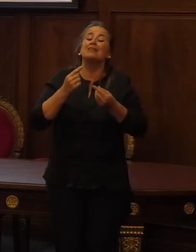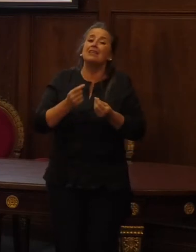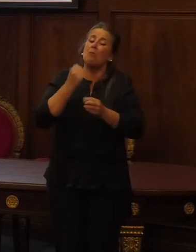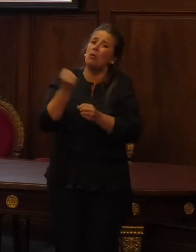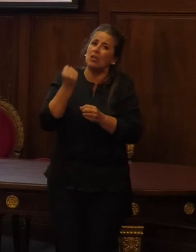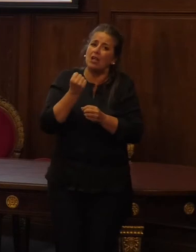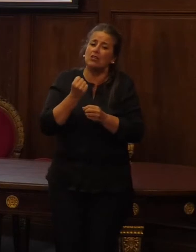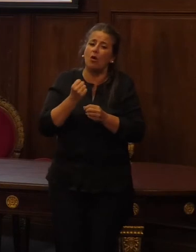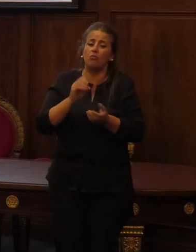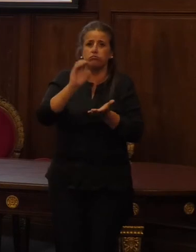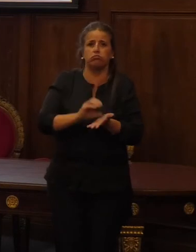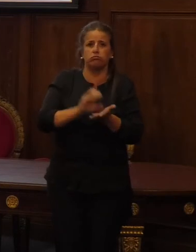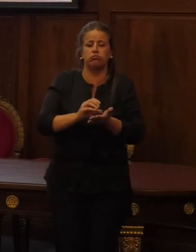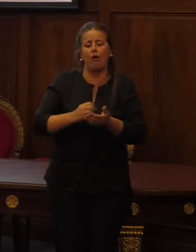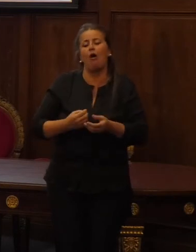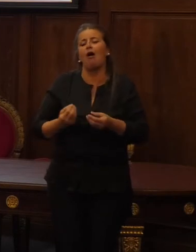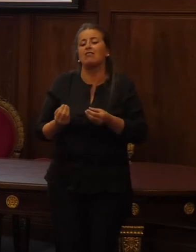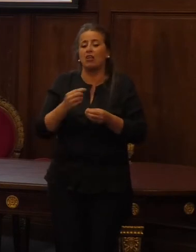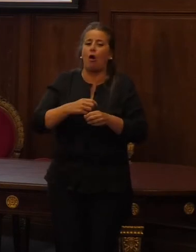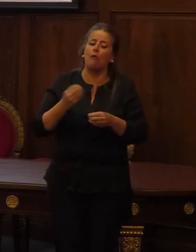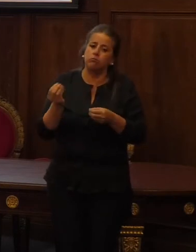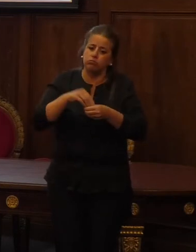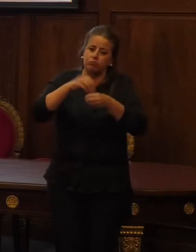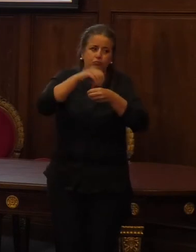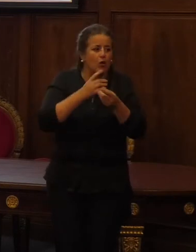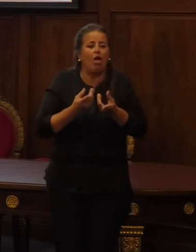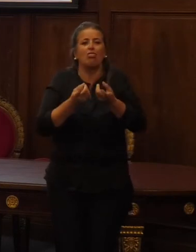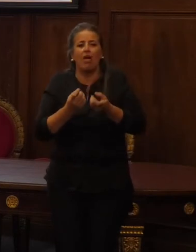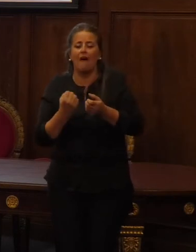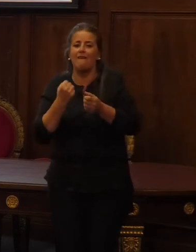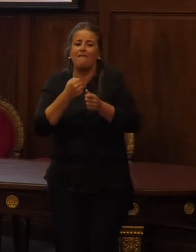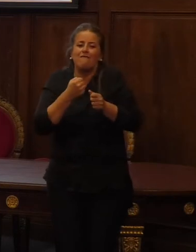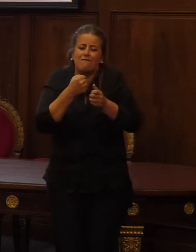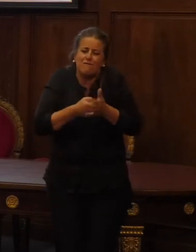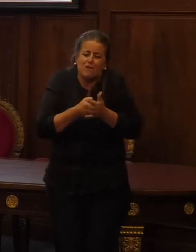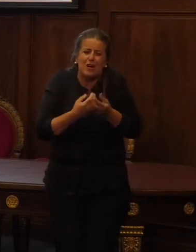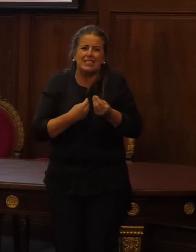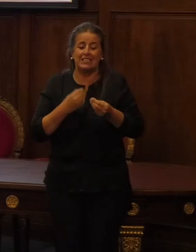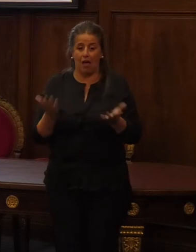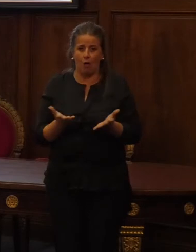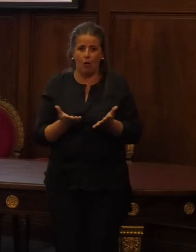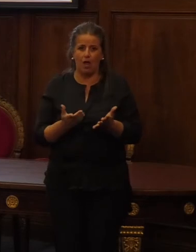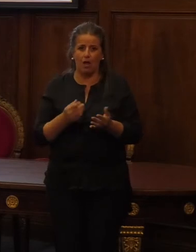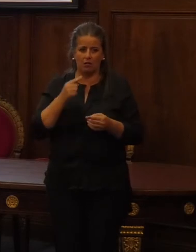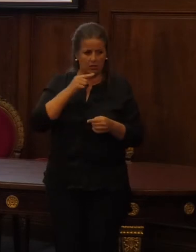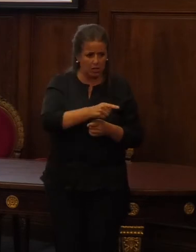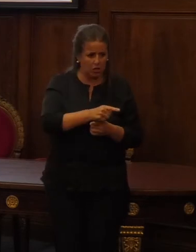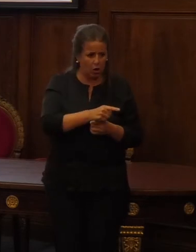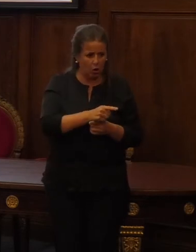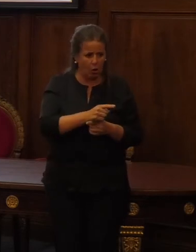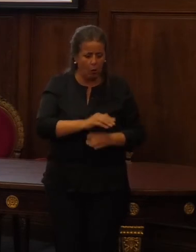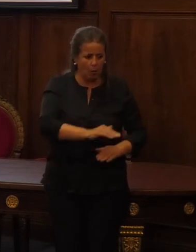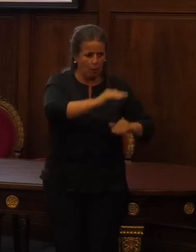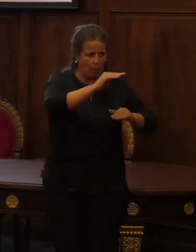Punto importante que el capital se esforzó y se esfuerza en la actualidad. Se nos señaló con un gesto la marca de una pila